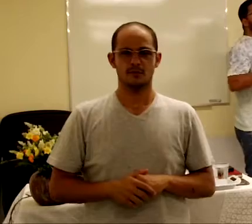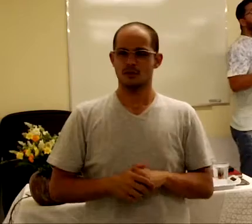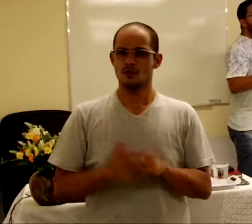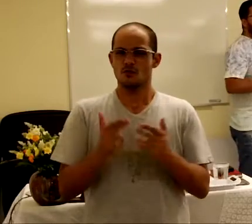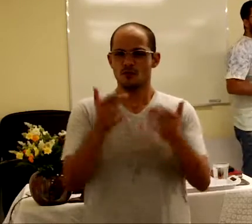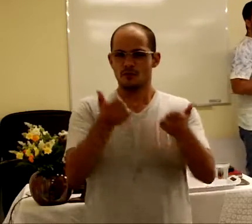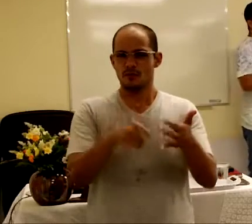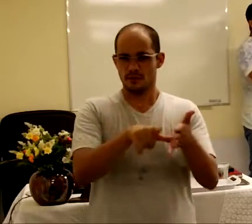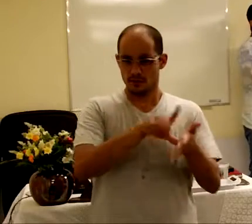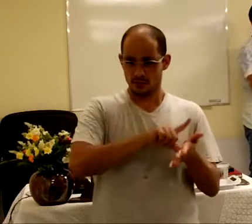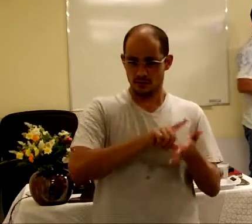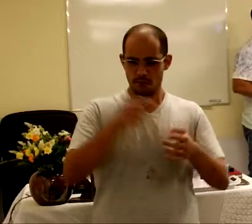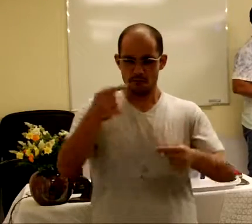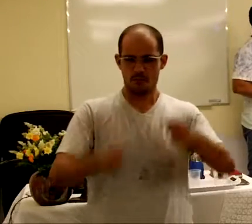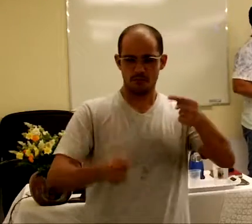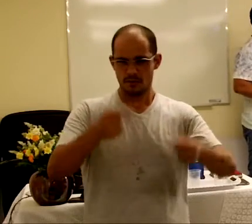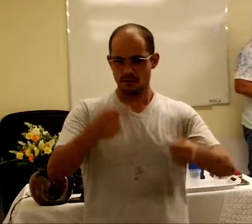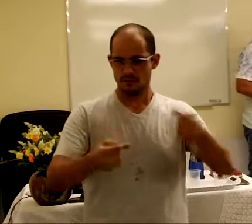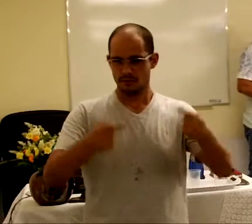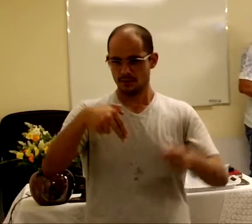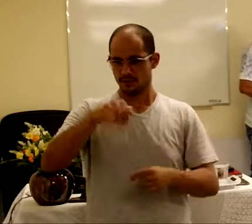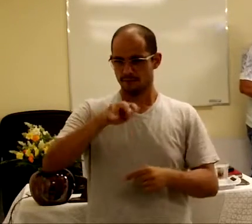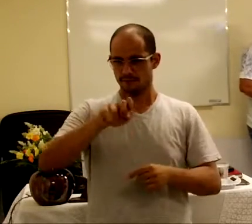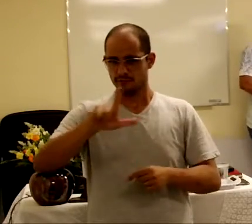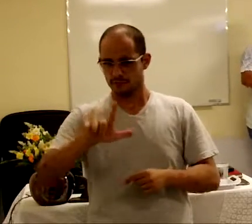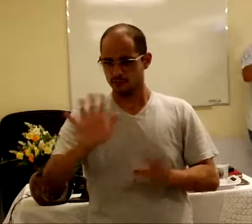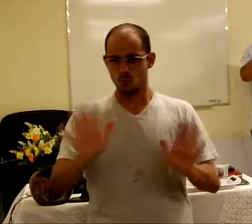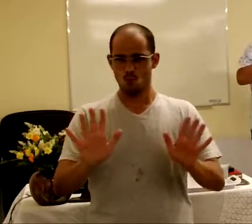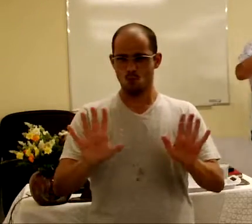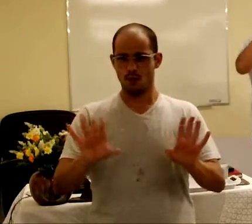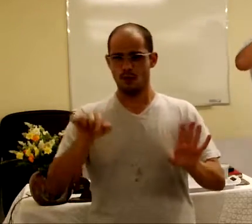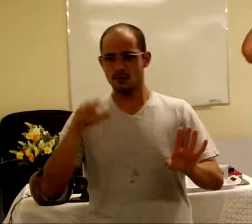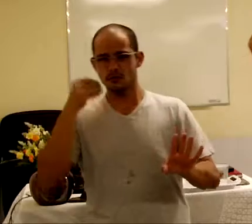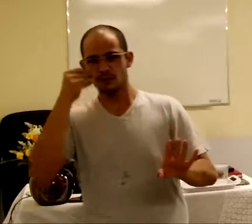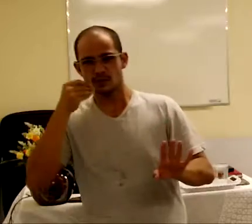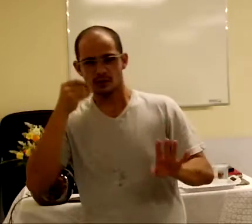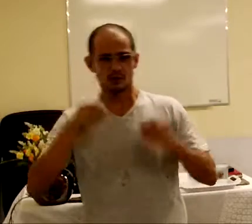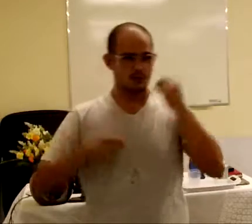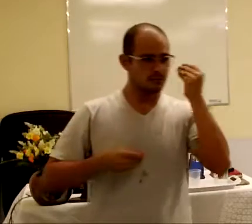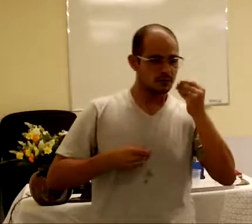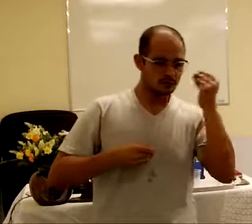essa disputa, ela não está nesse nível. Está no espaço da experiência pessoal